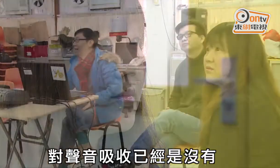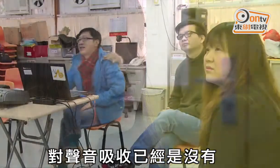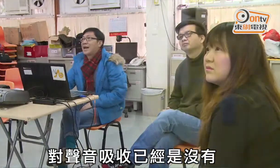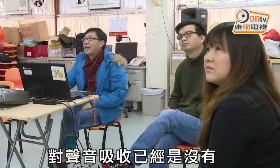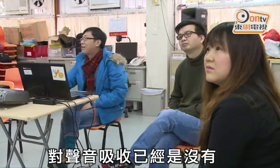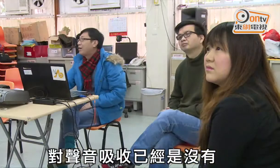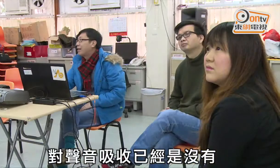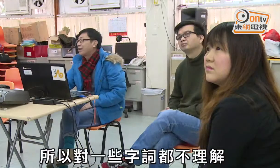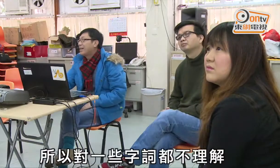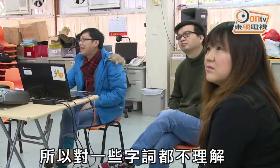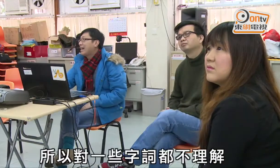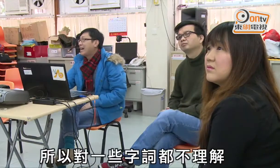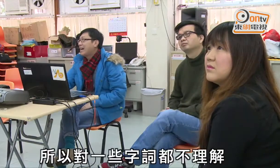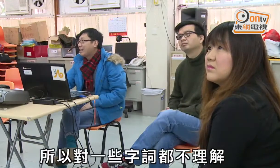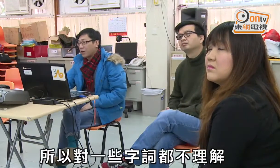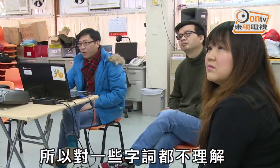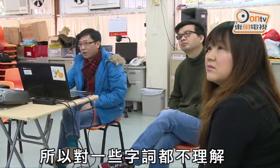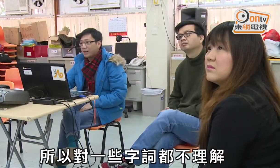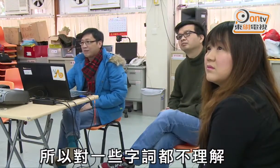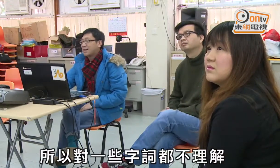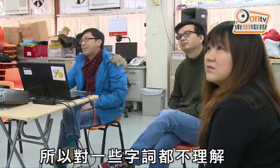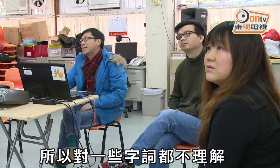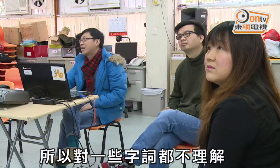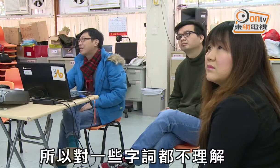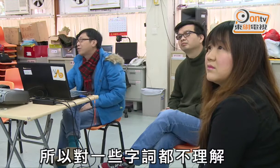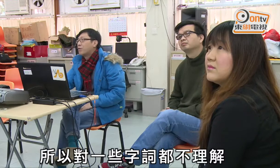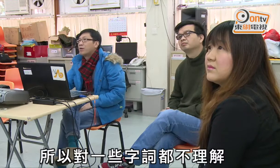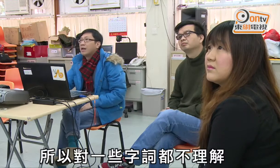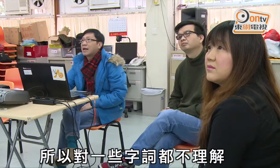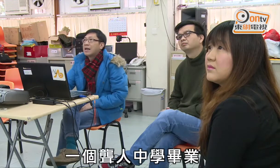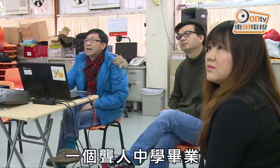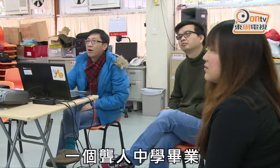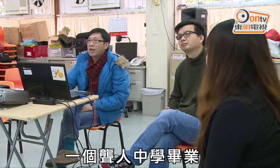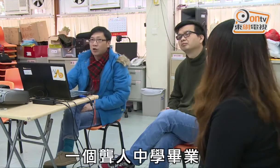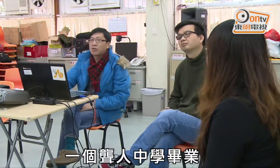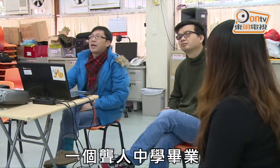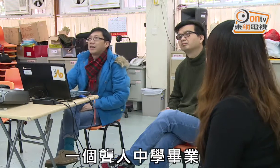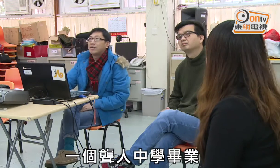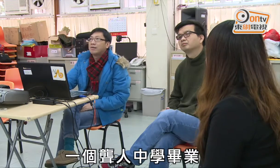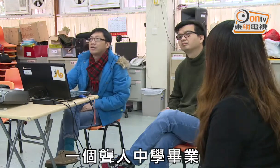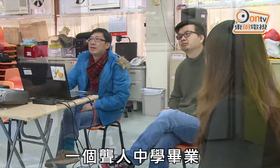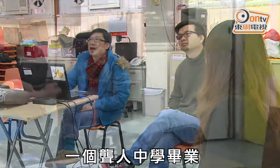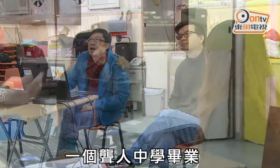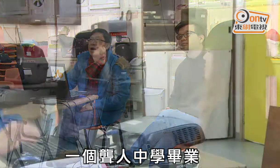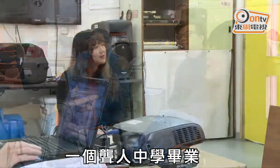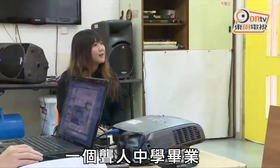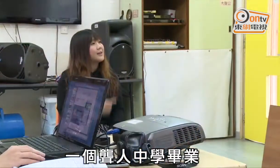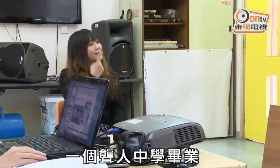是沒有了，所以對那些字詞呢他都不理解。他一個在聾人他中